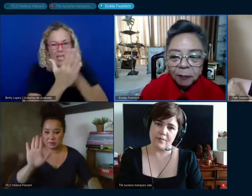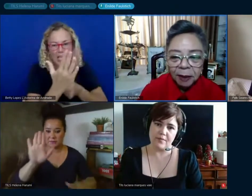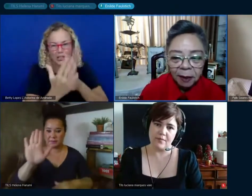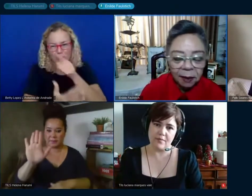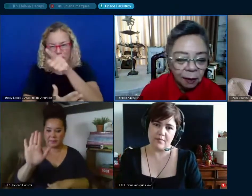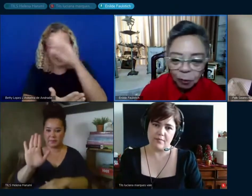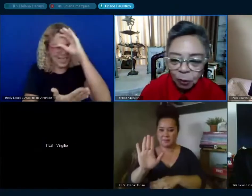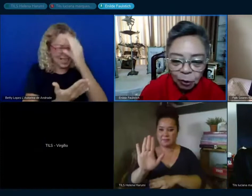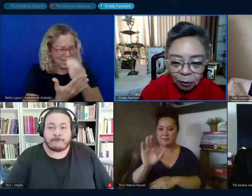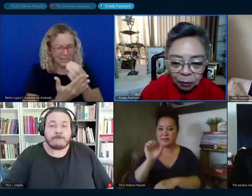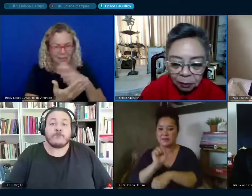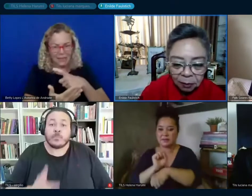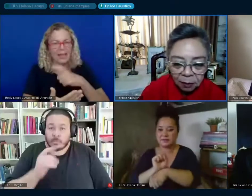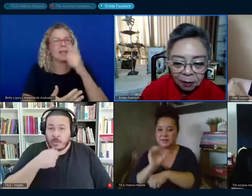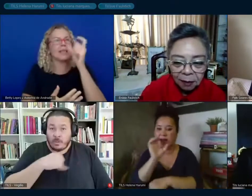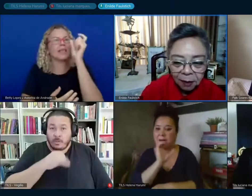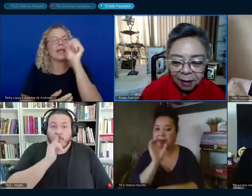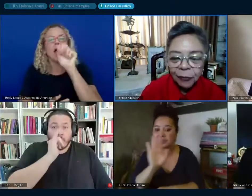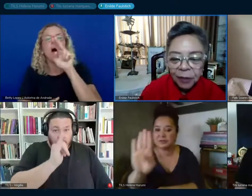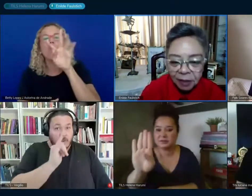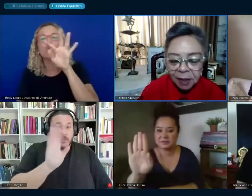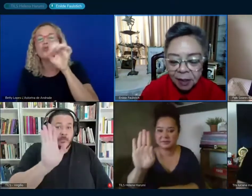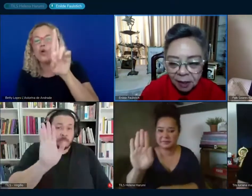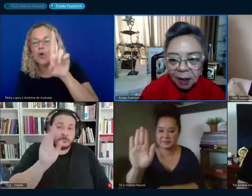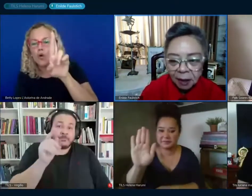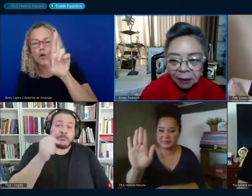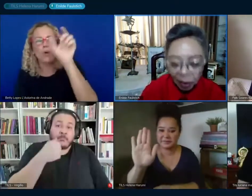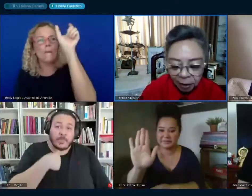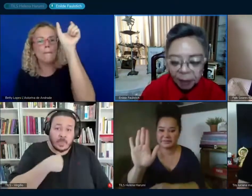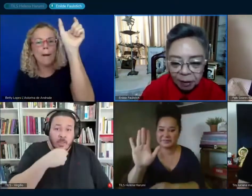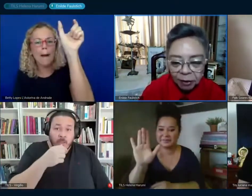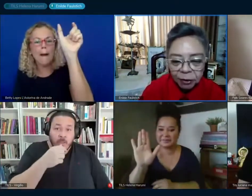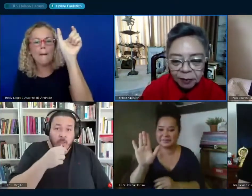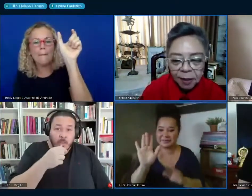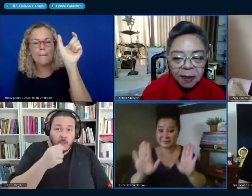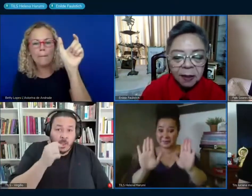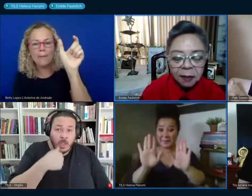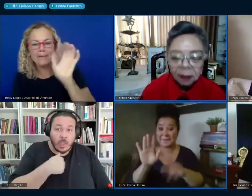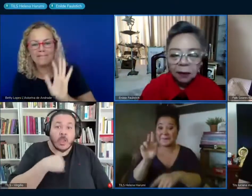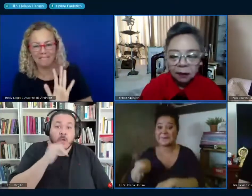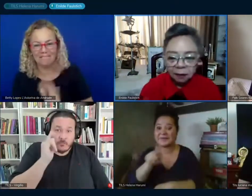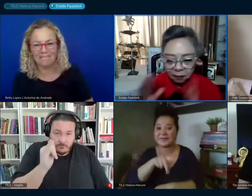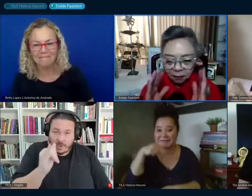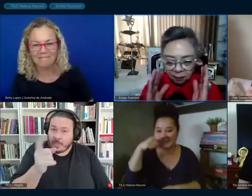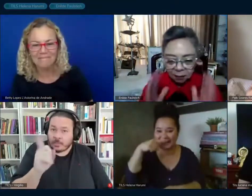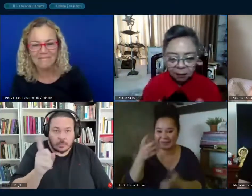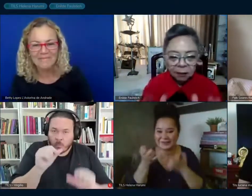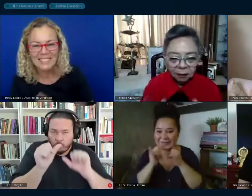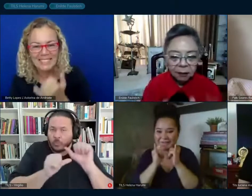Deixa eu dizer para ela que não mudou. Ela fez a tese dela corretamente.